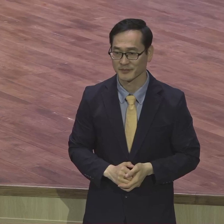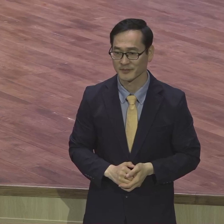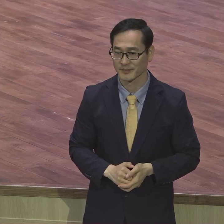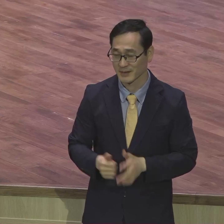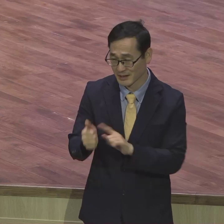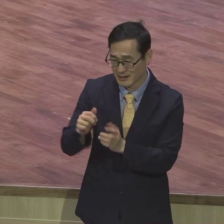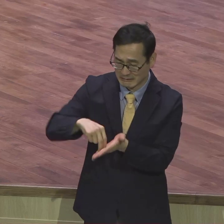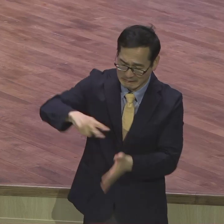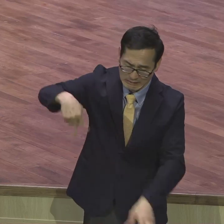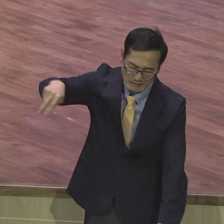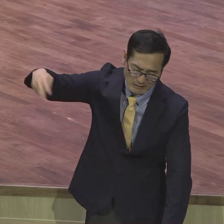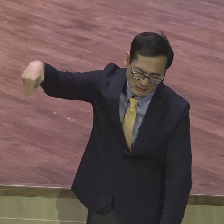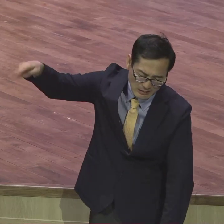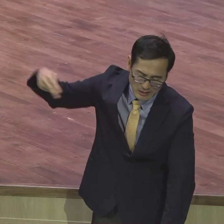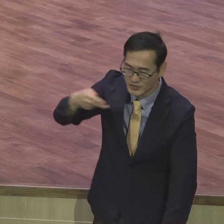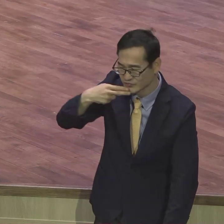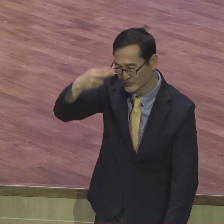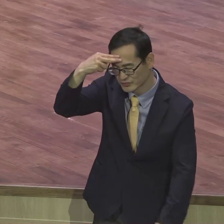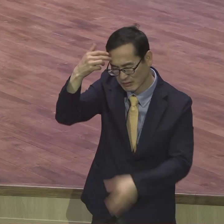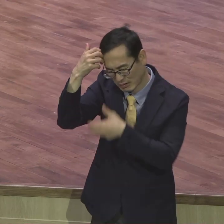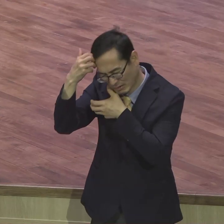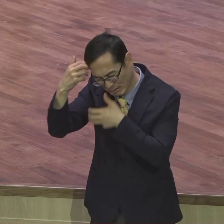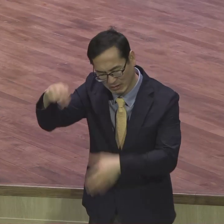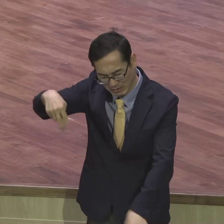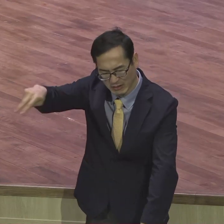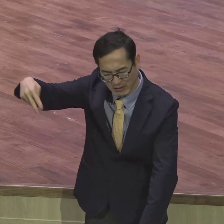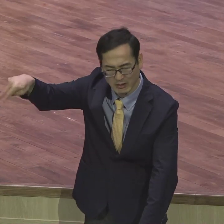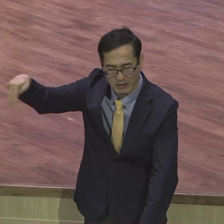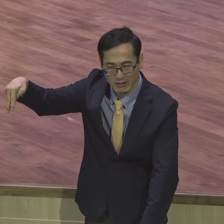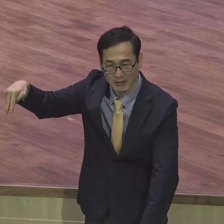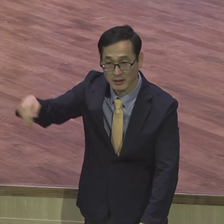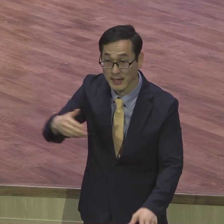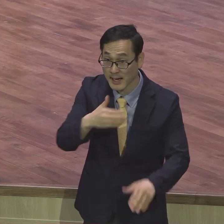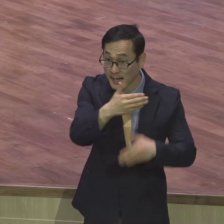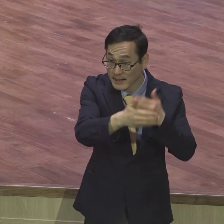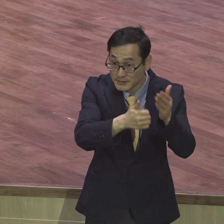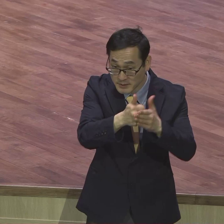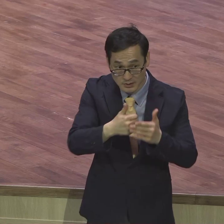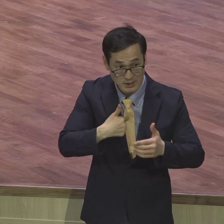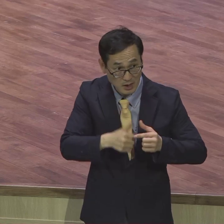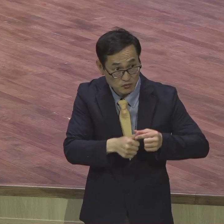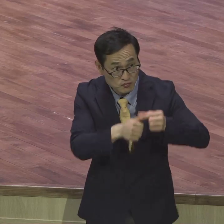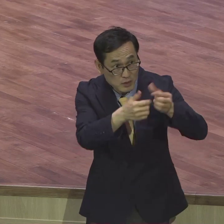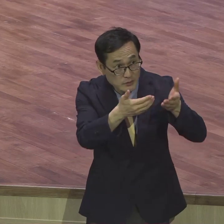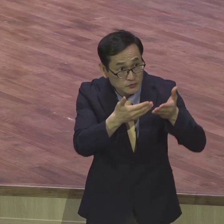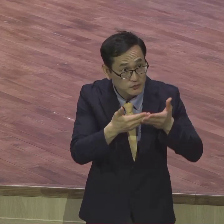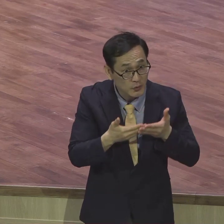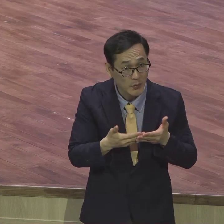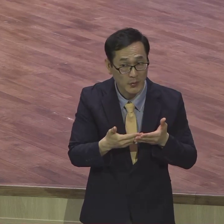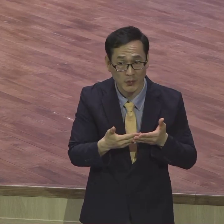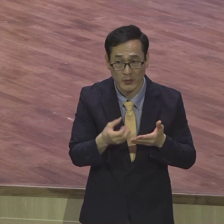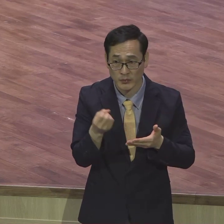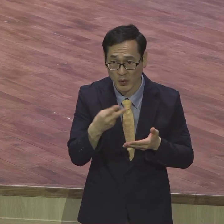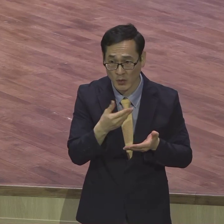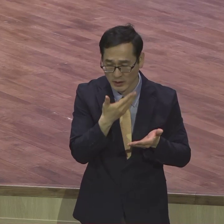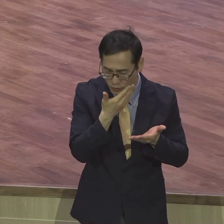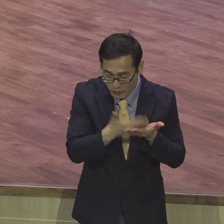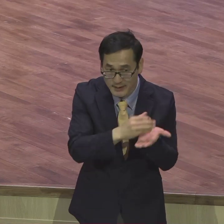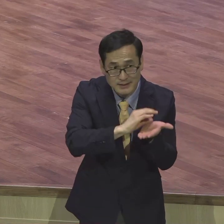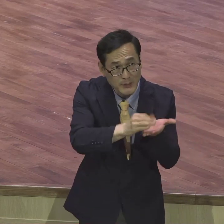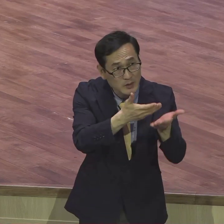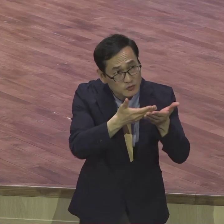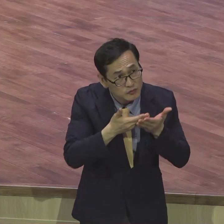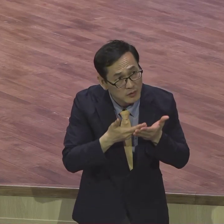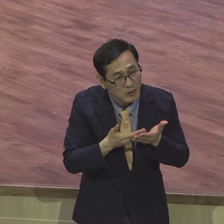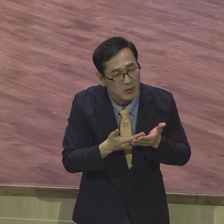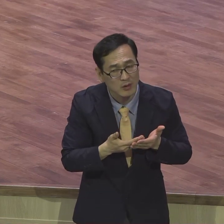자기를 자기 자신을 하나님이 구원해 주시고 이렇게 사용해 주신 것에 대해서